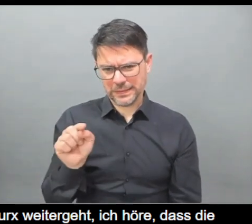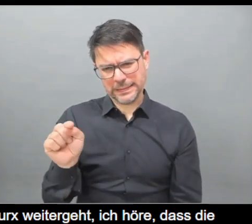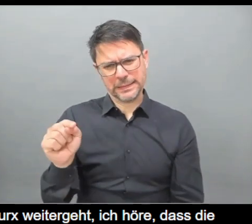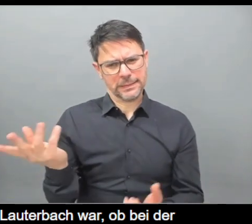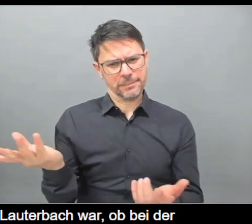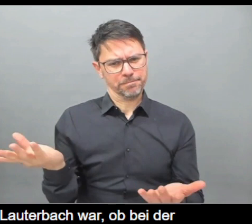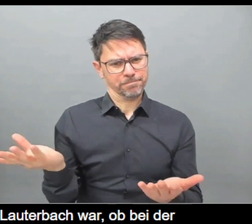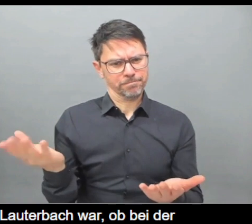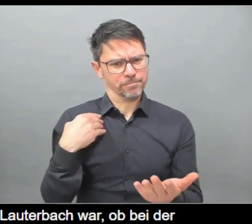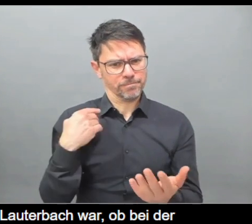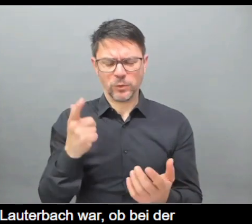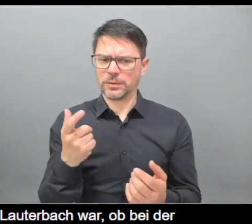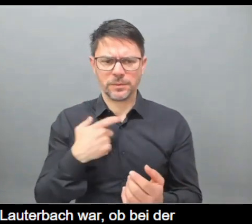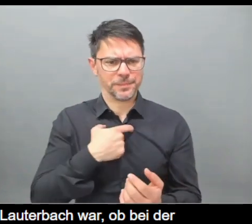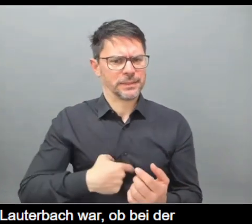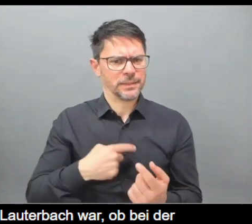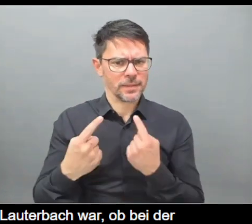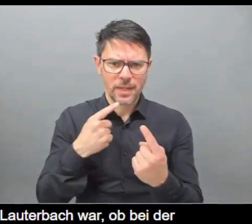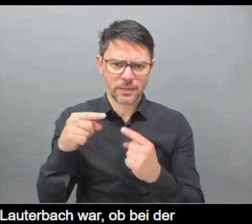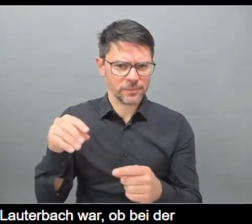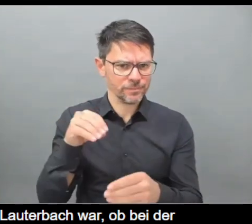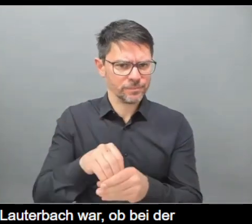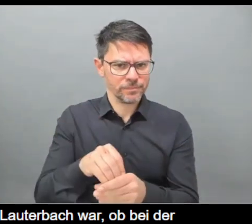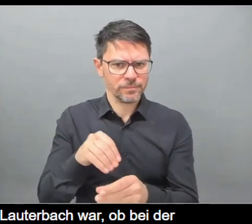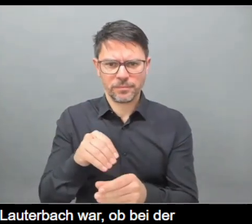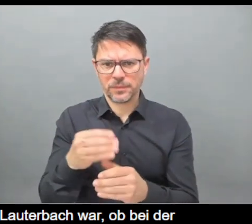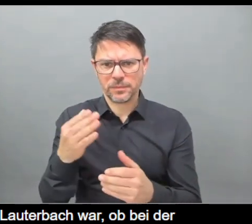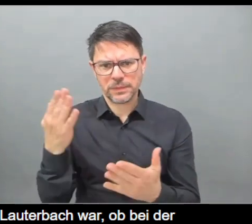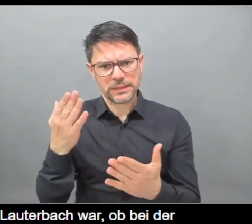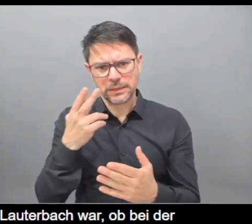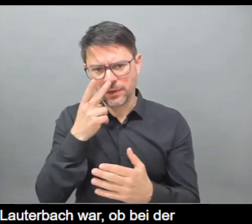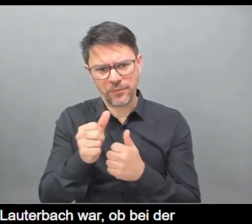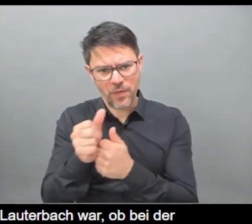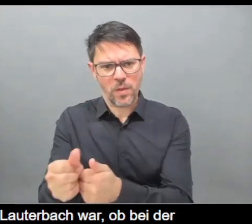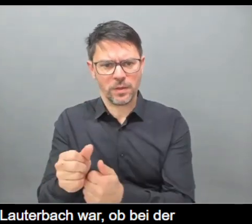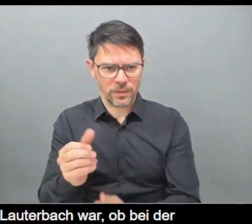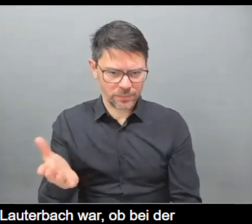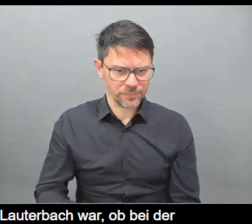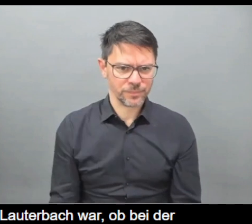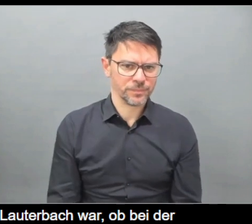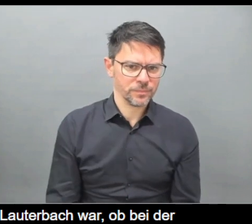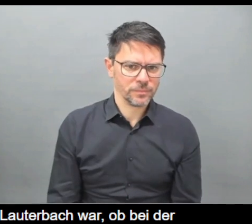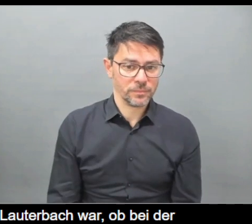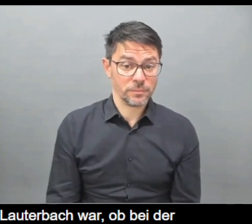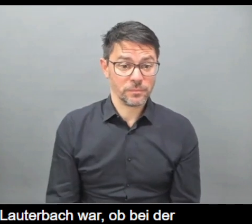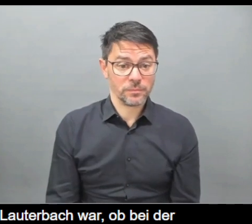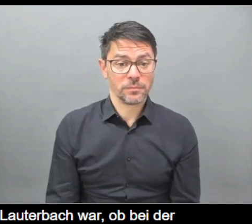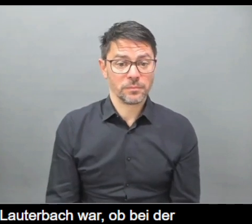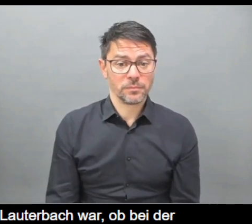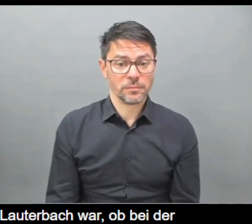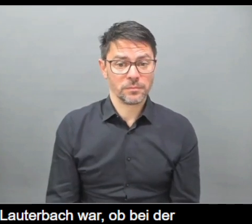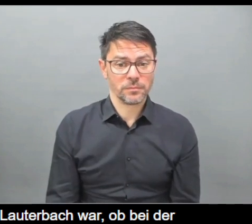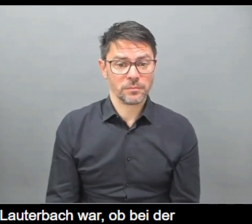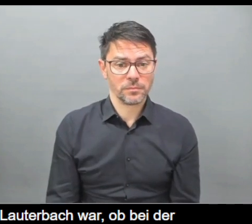werden. Da schaue ich zu den kommunalen Spitzenverbänden rüber. Aber wir sind uns da einig, dass wir das nur gemeinsam machen können, auch in einem Dialogprozess. Und das werden wir